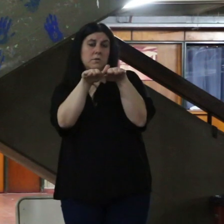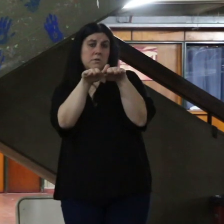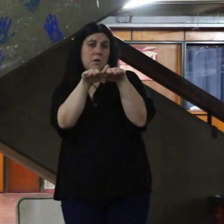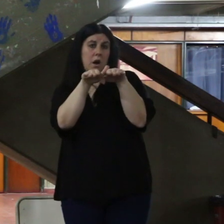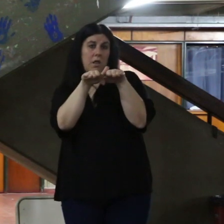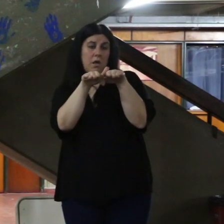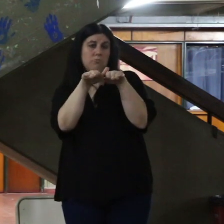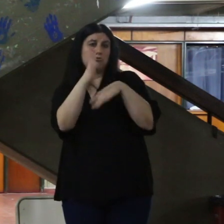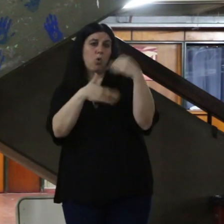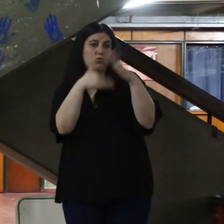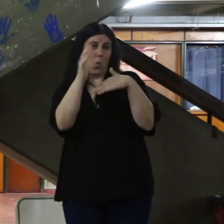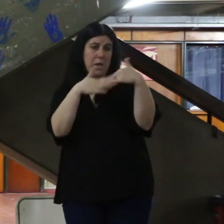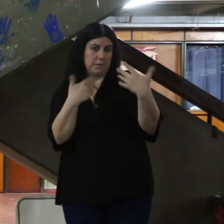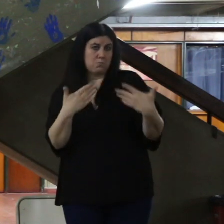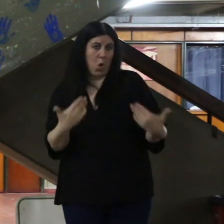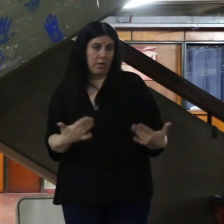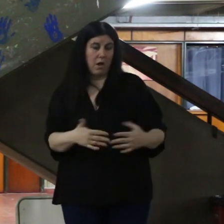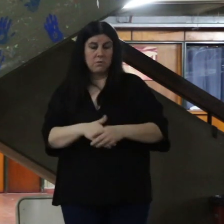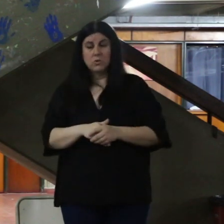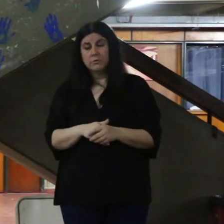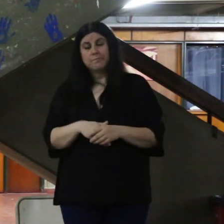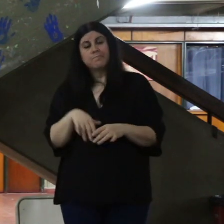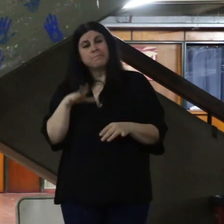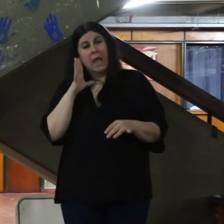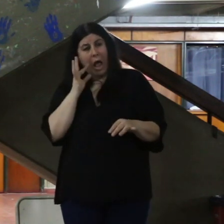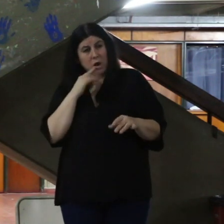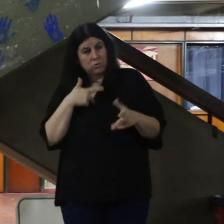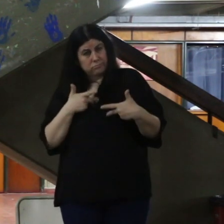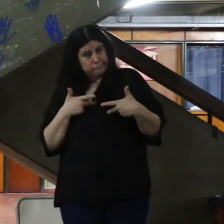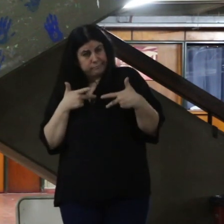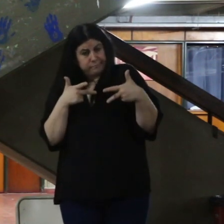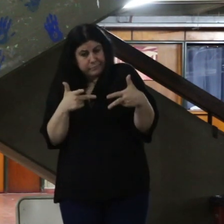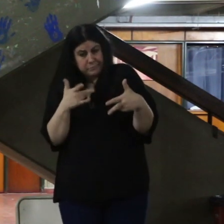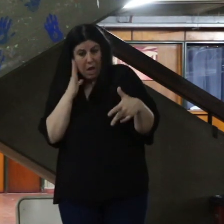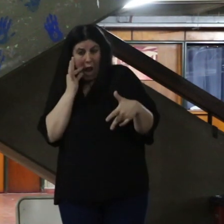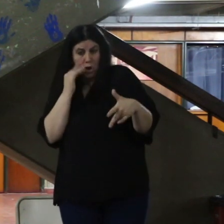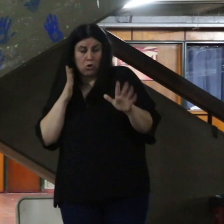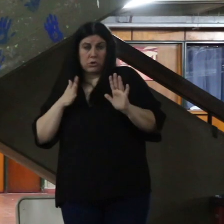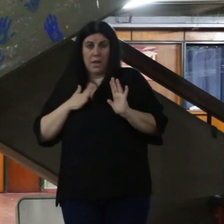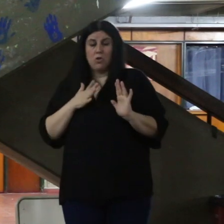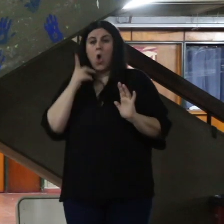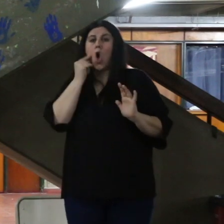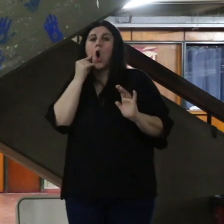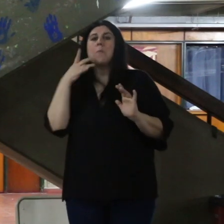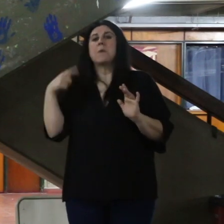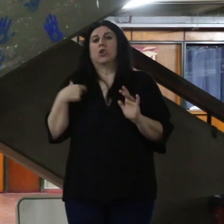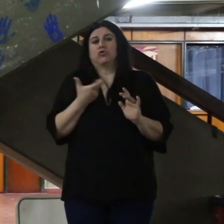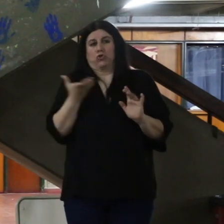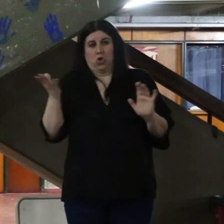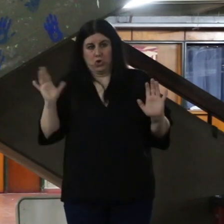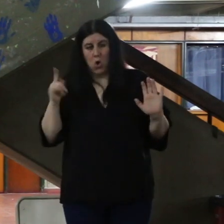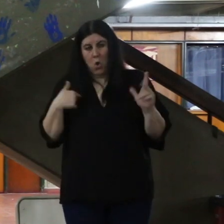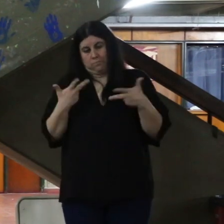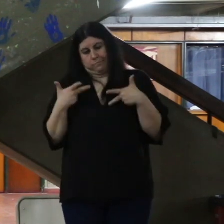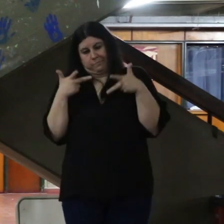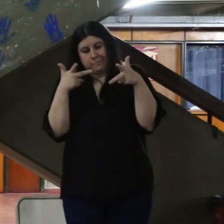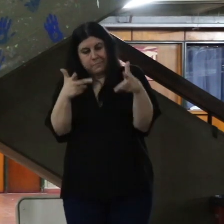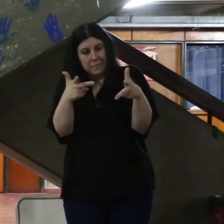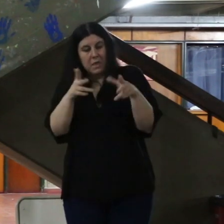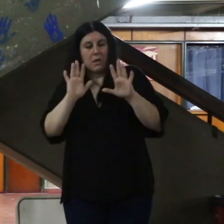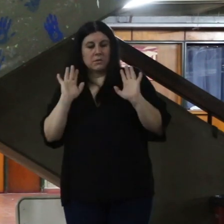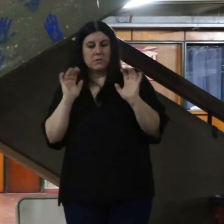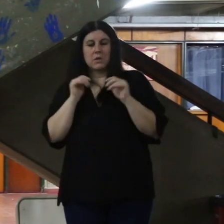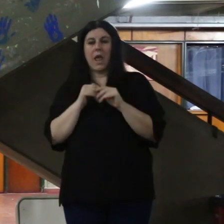¿Y saben qué? Voy a decir una verdad de Perogrullo, que no es mía, es un sociólogo de UBE, ¿sí?, que